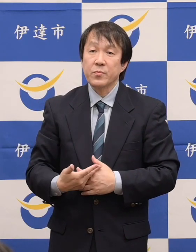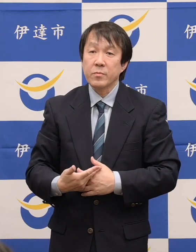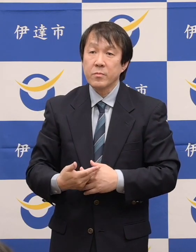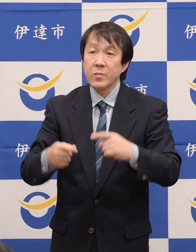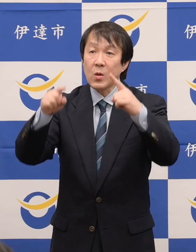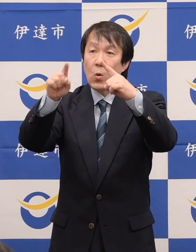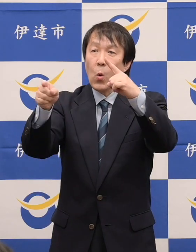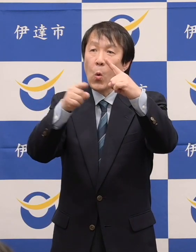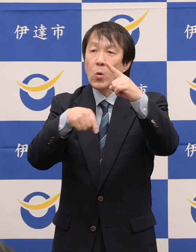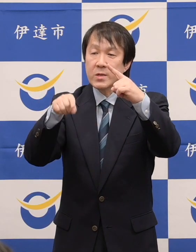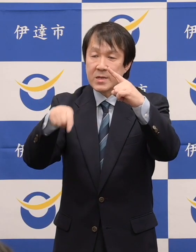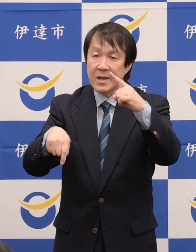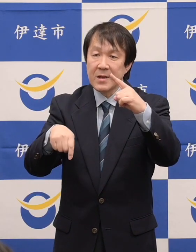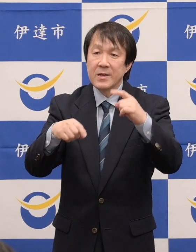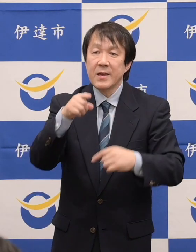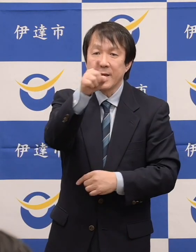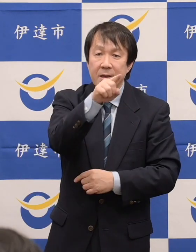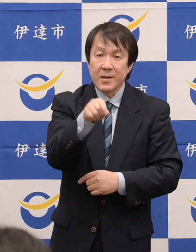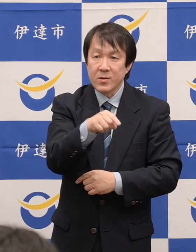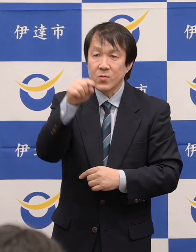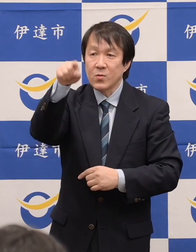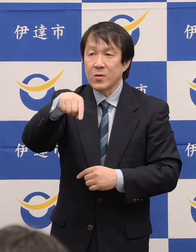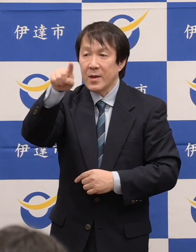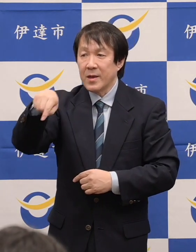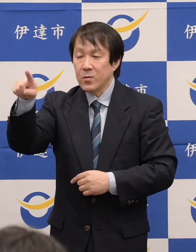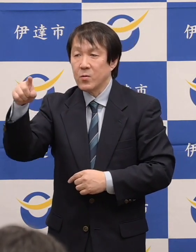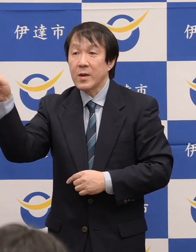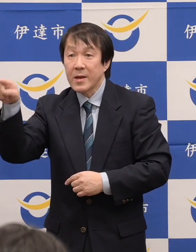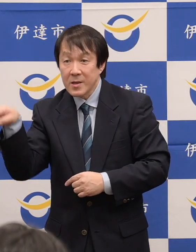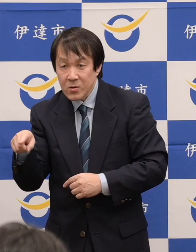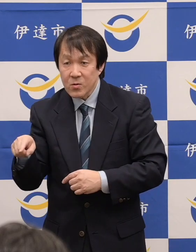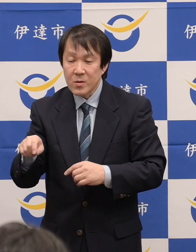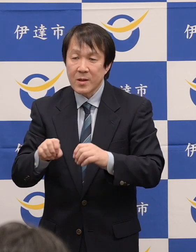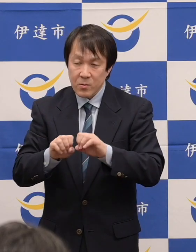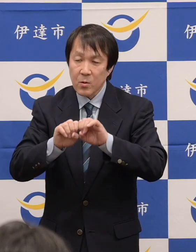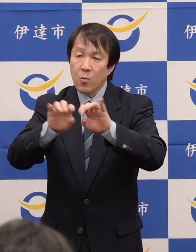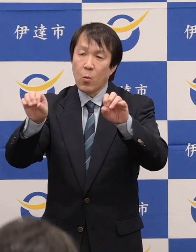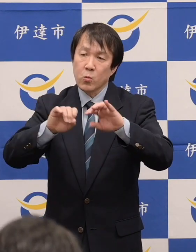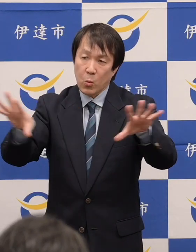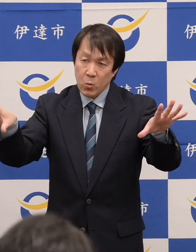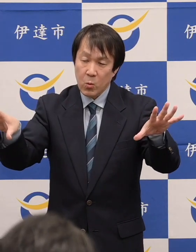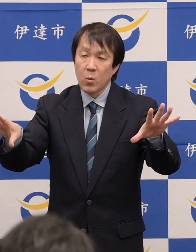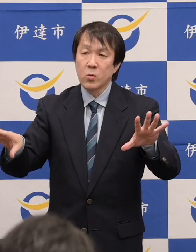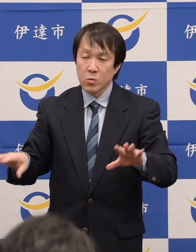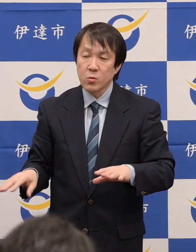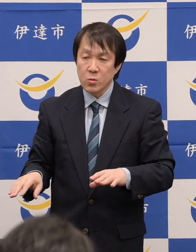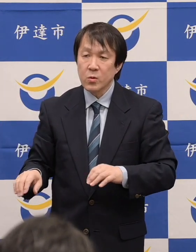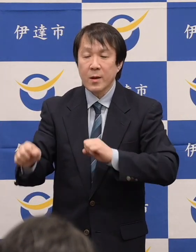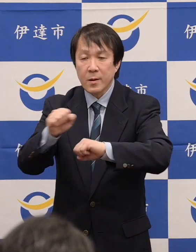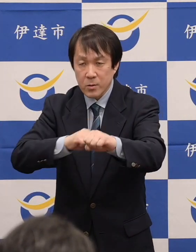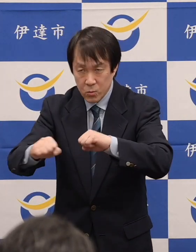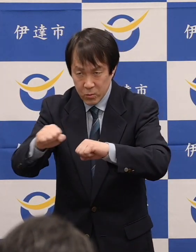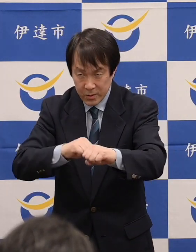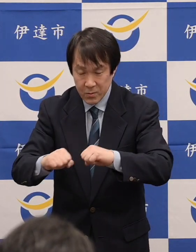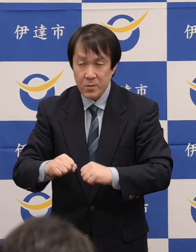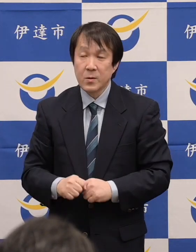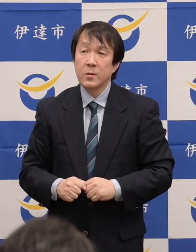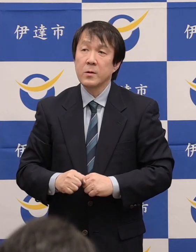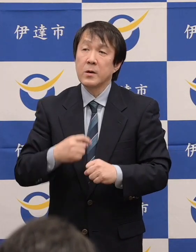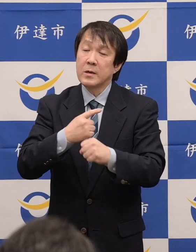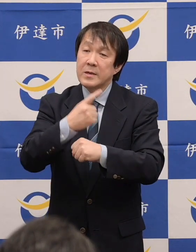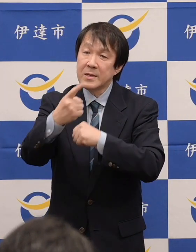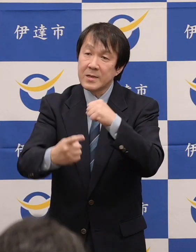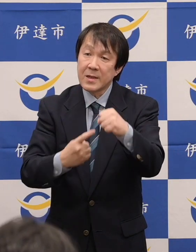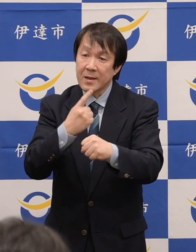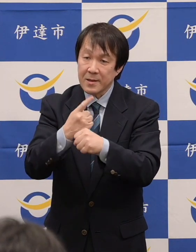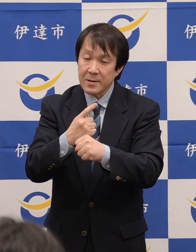式の SNS で流して、そして広く伊達市を紹介をしてもらうという取り組みでございます。1年任期で